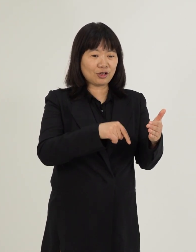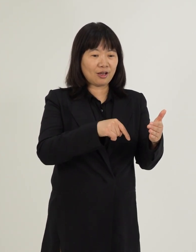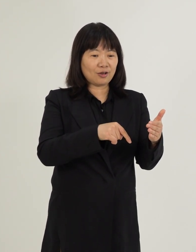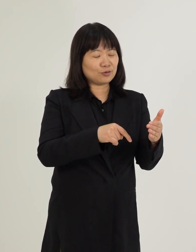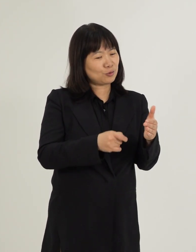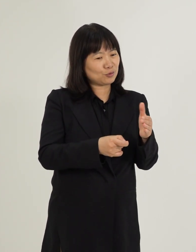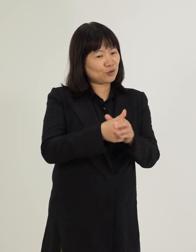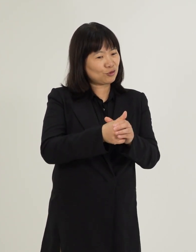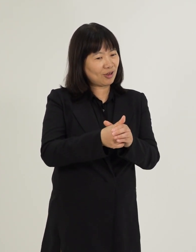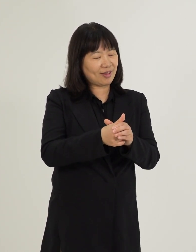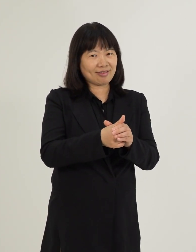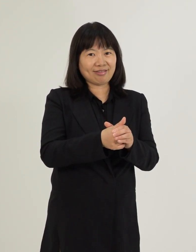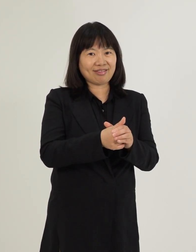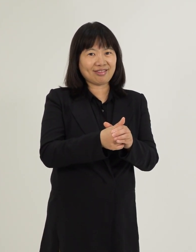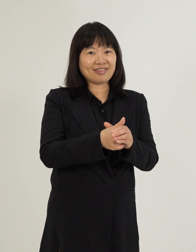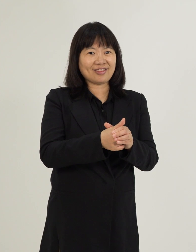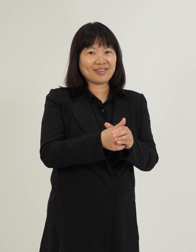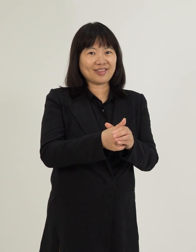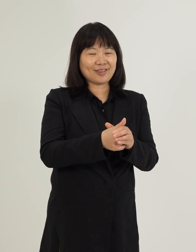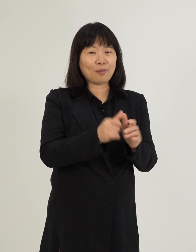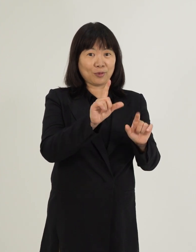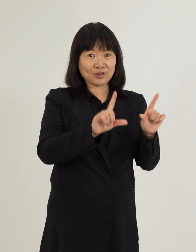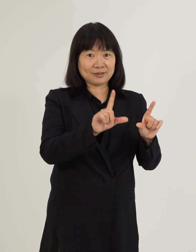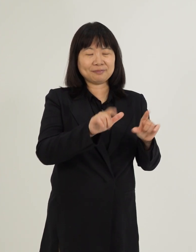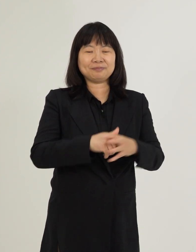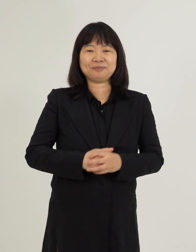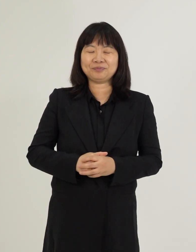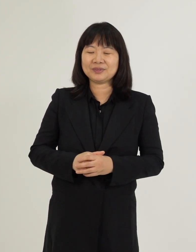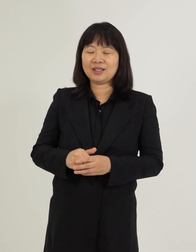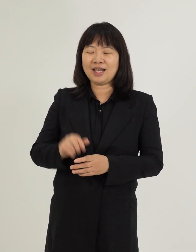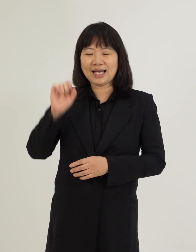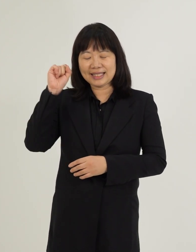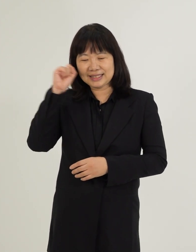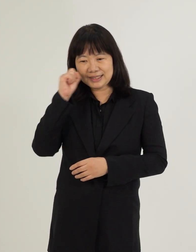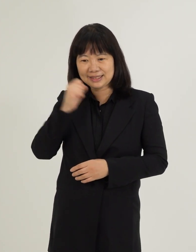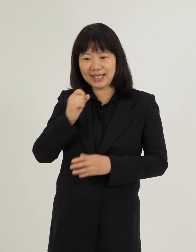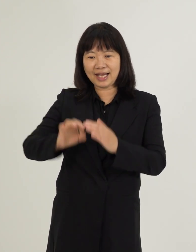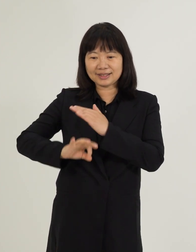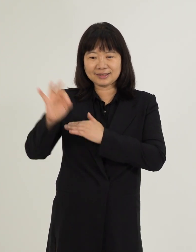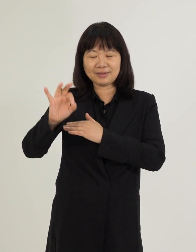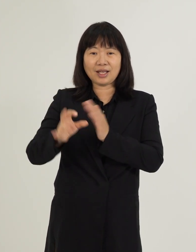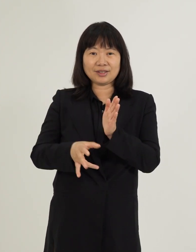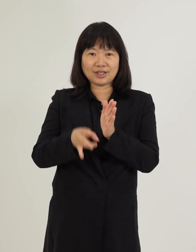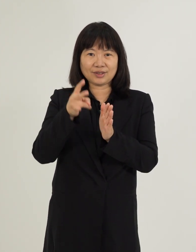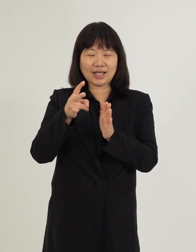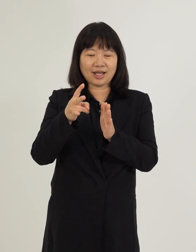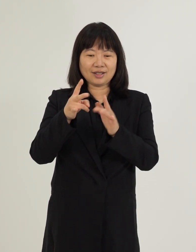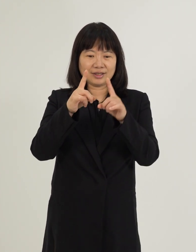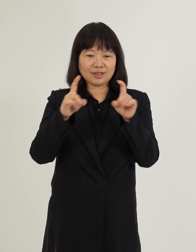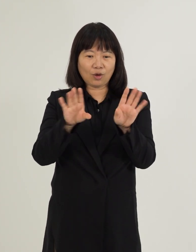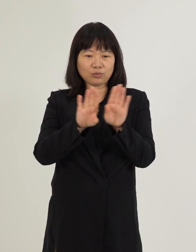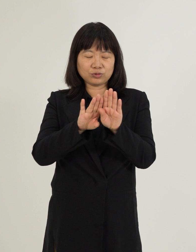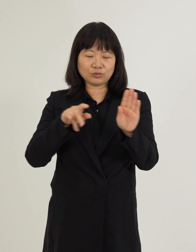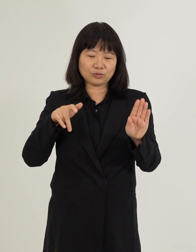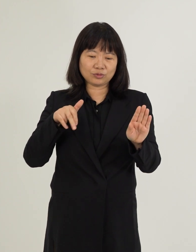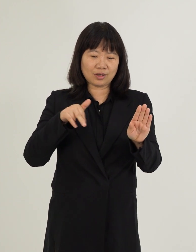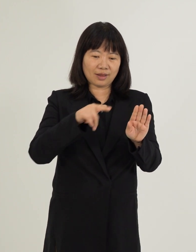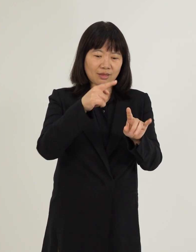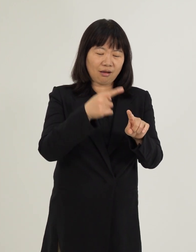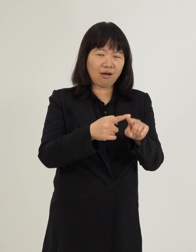아침에 예루살렘 성을 향해 들어가시다가 허기가 지셨어요. 시장을 하셨죠.